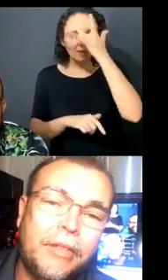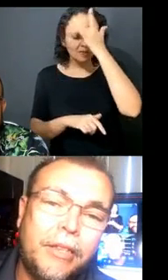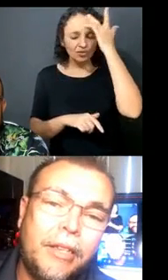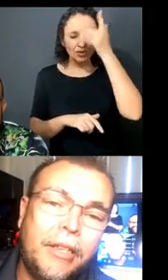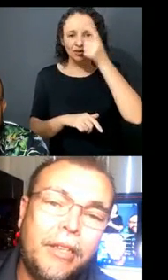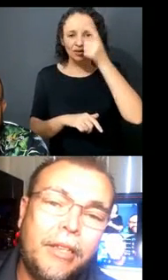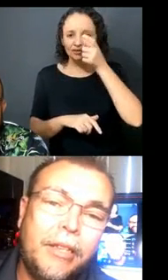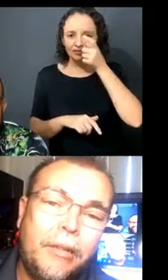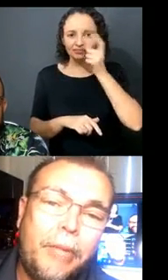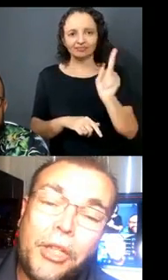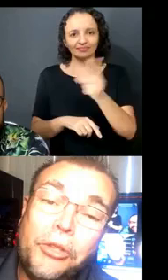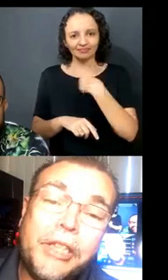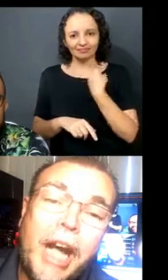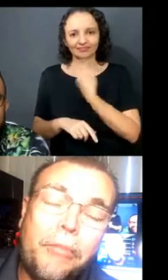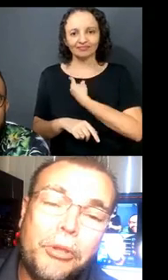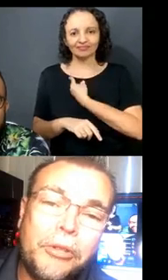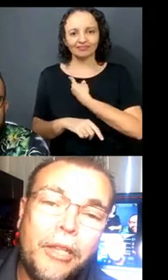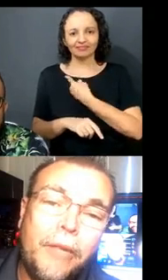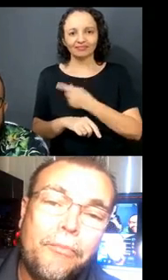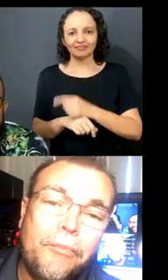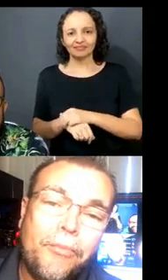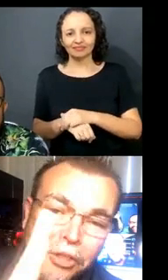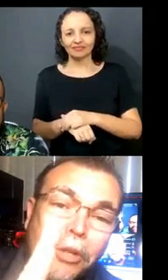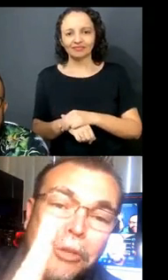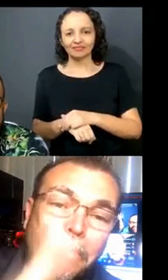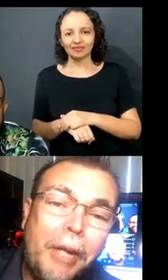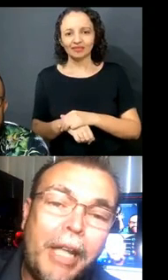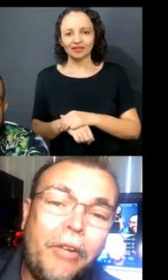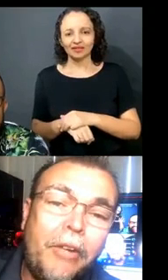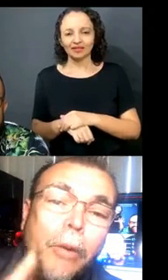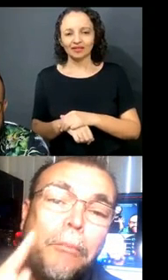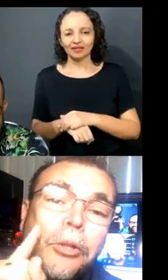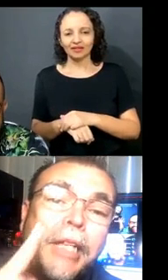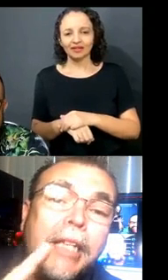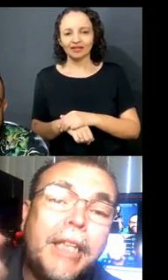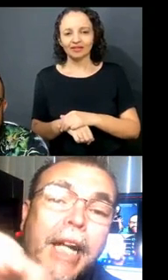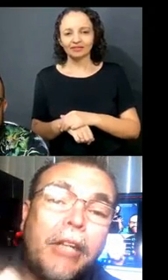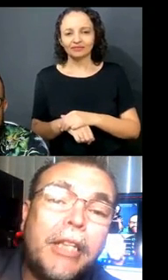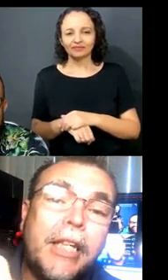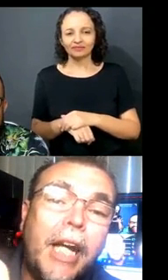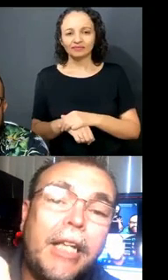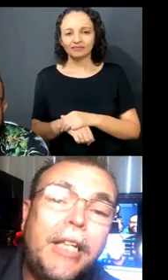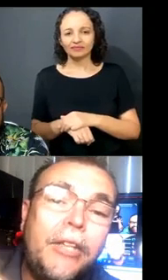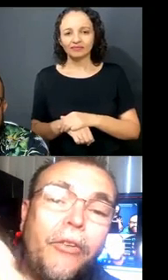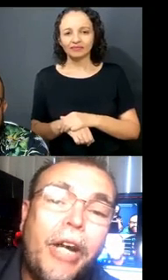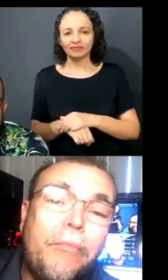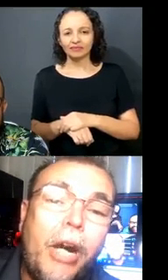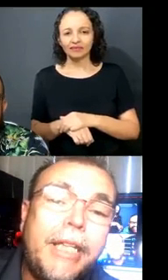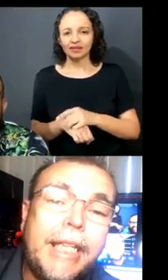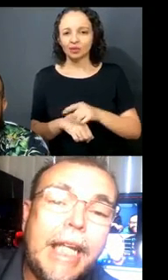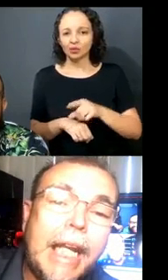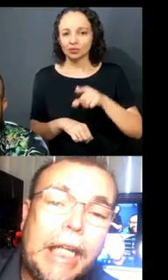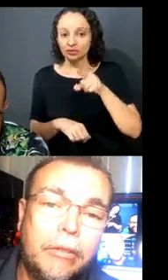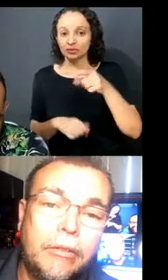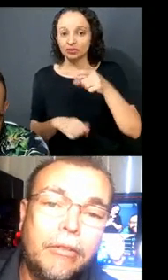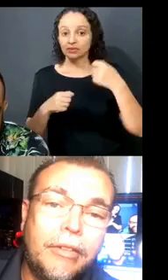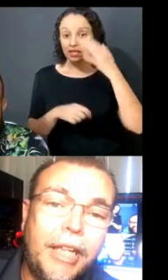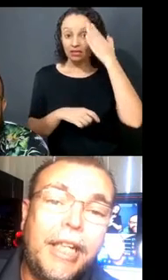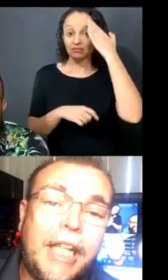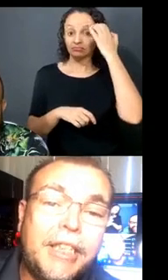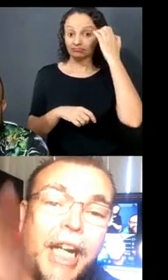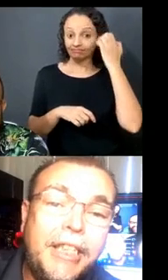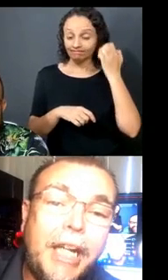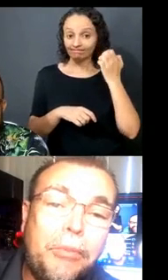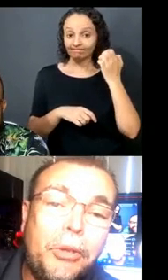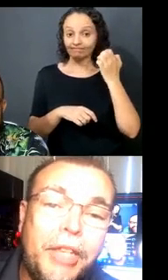assistindo. Mas sejam sábios. Só uma última palavra. Prudência e cauda de galinha não faz mal a ninguém.